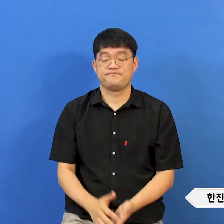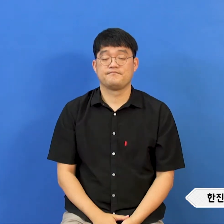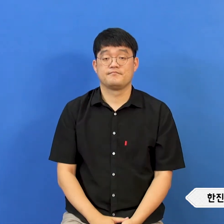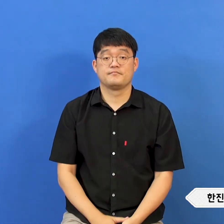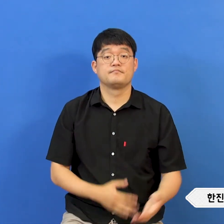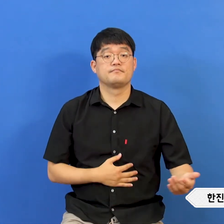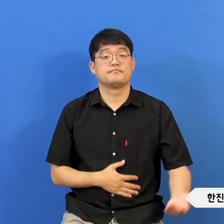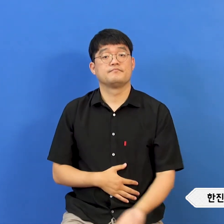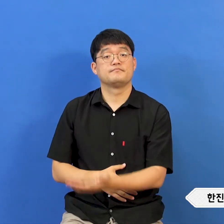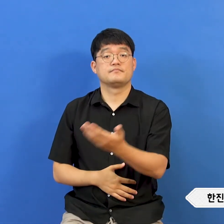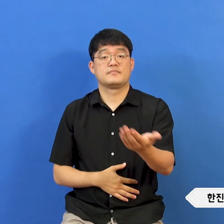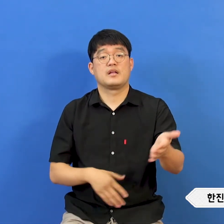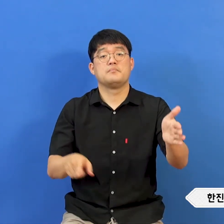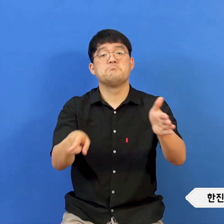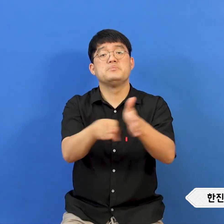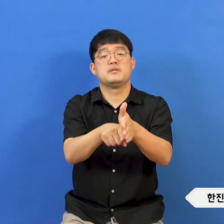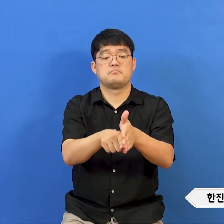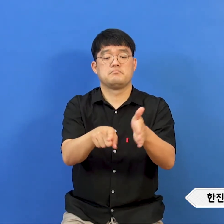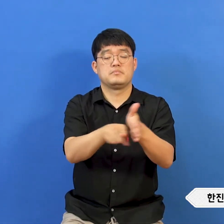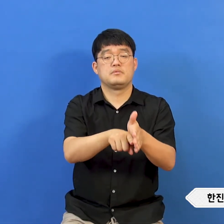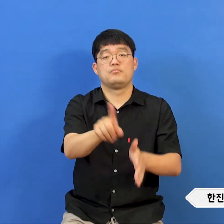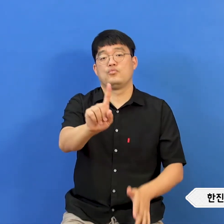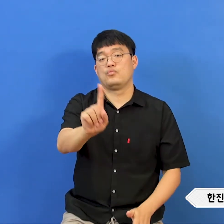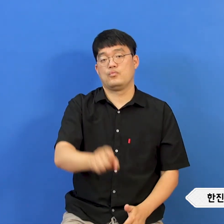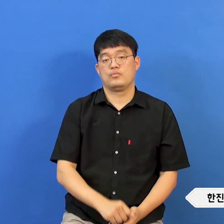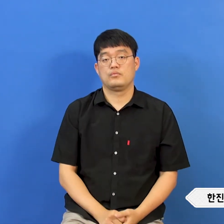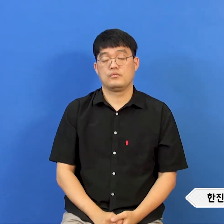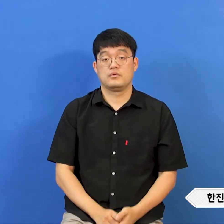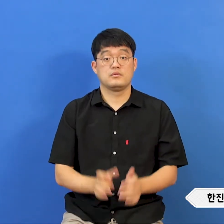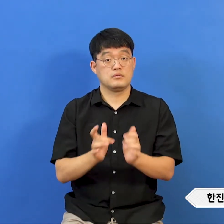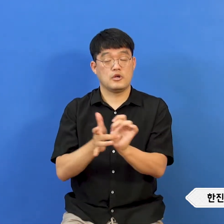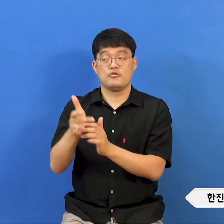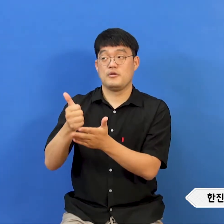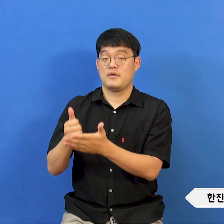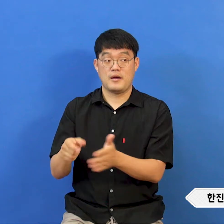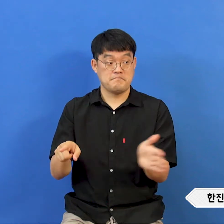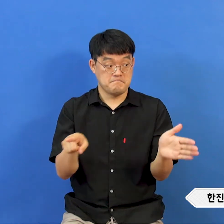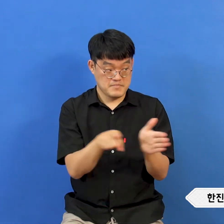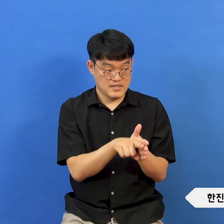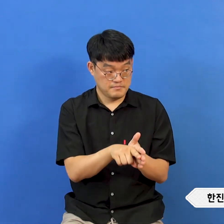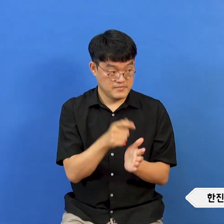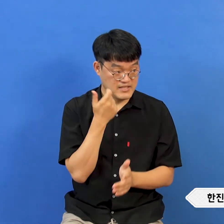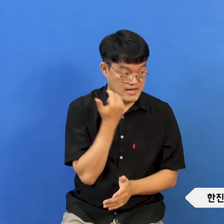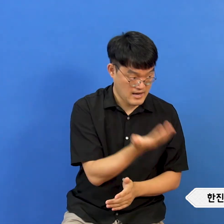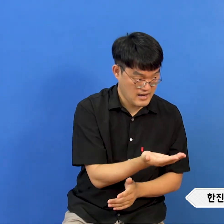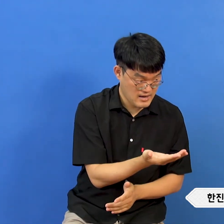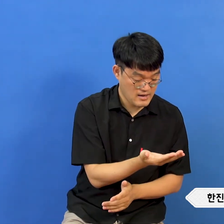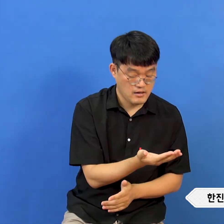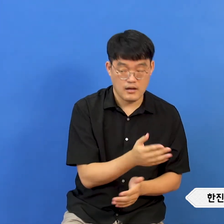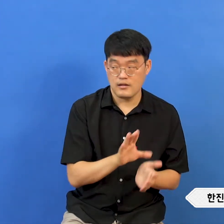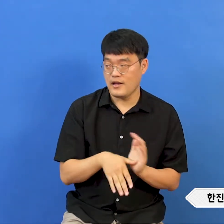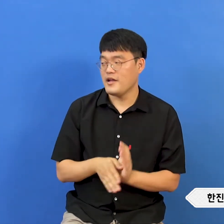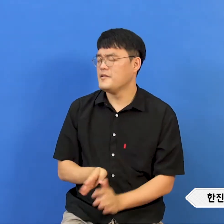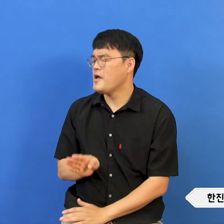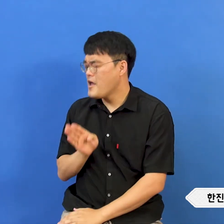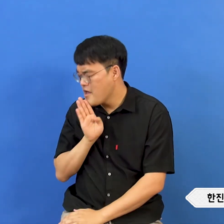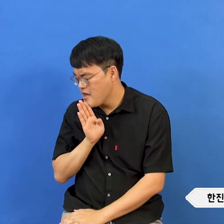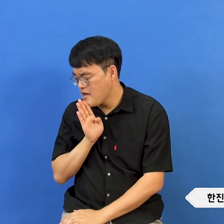자, 여러분, 믿음이 무엇입니까? 예수 믿겠습니까? 하는 말에